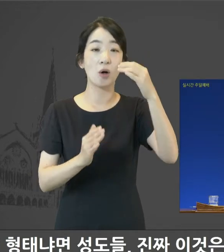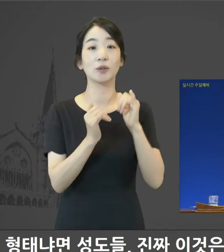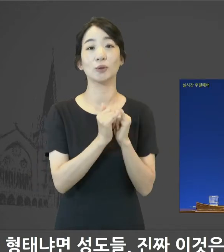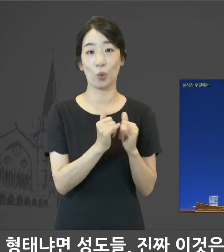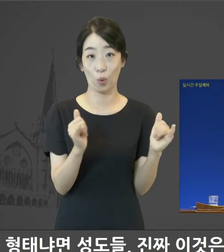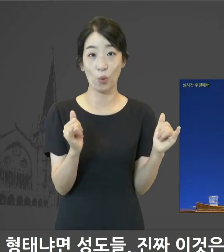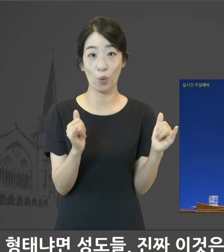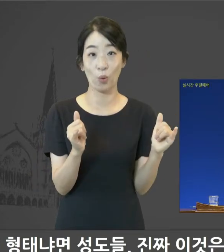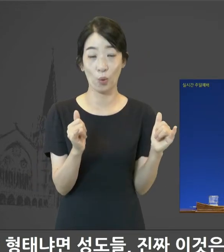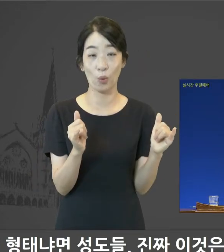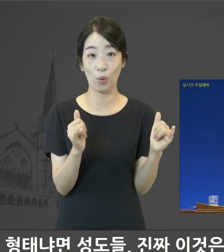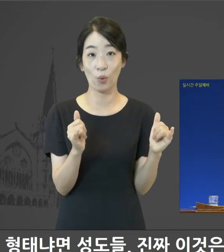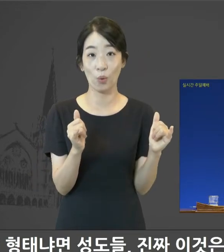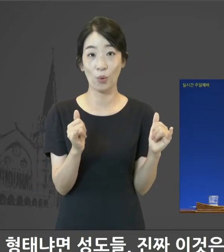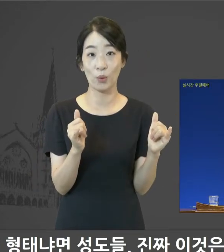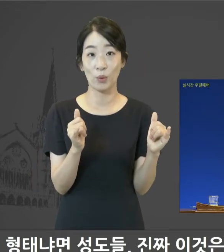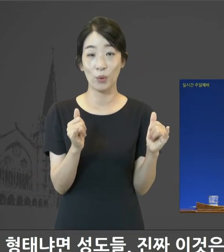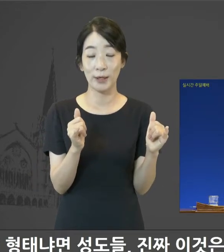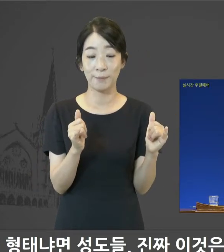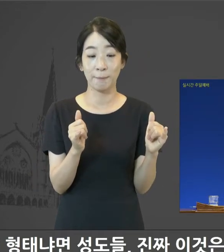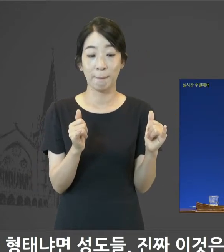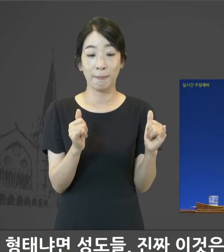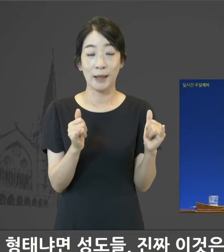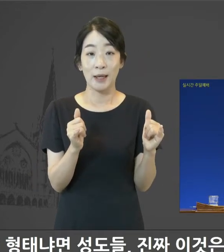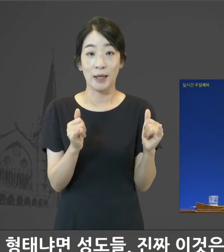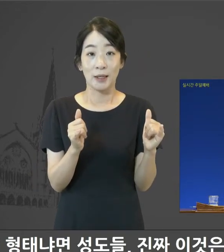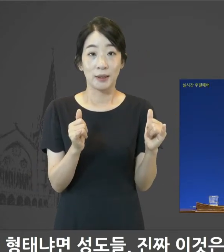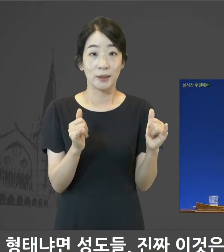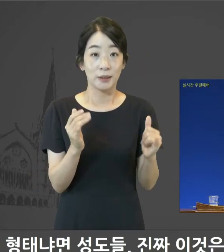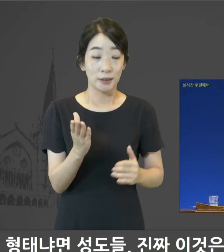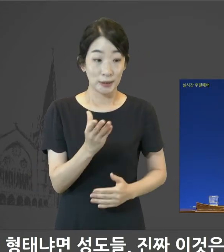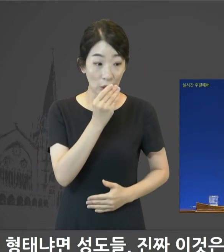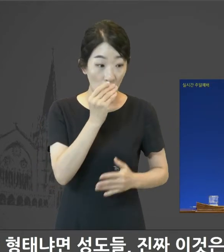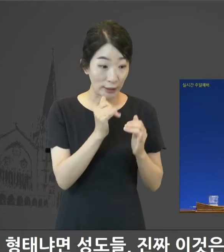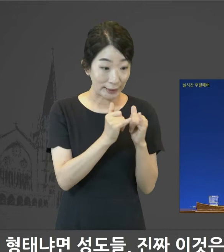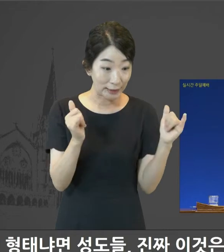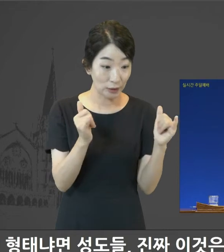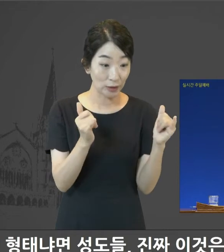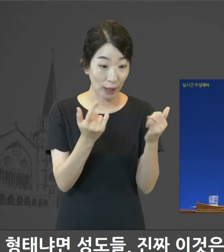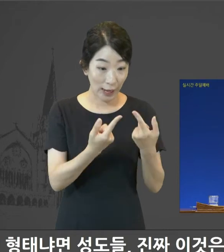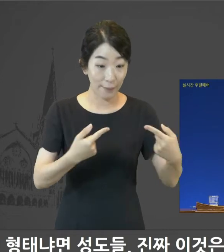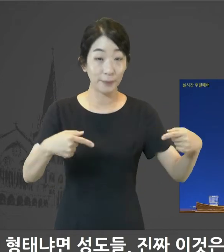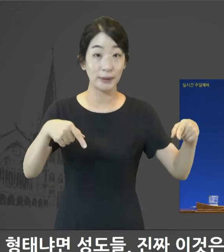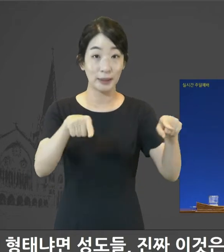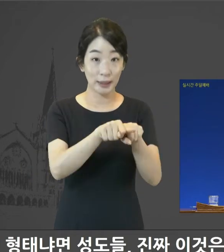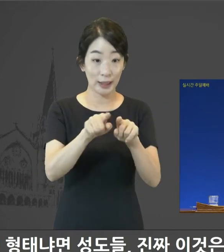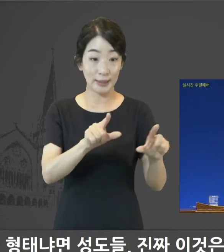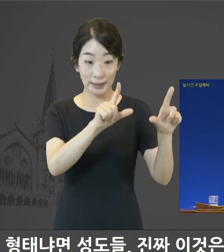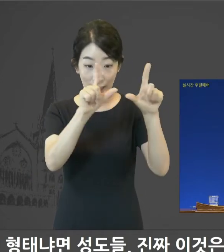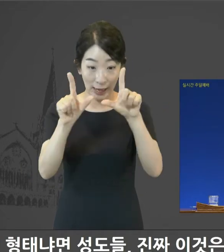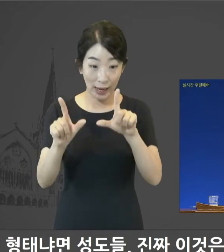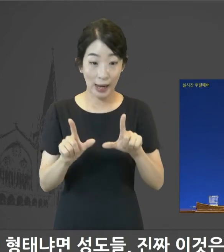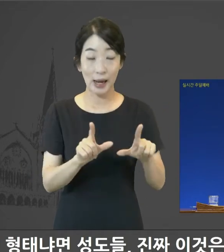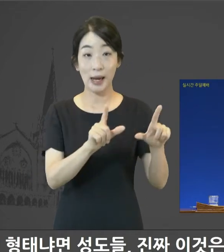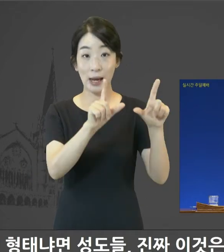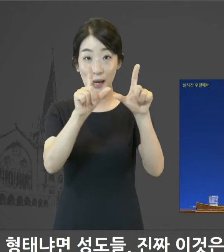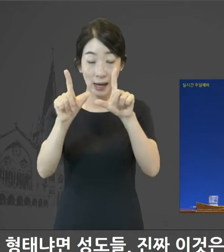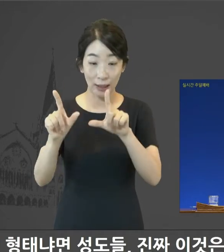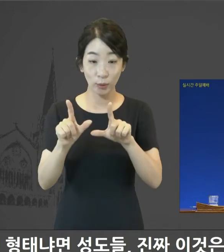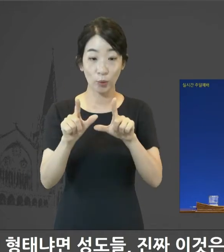성인들과 함께 사는, 성인들과 한 마을에서, 성인들의 마을에서